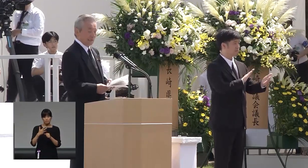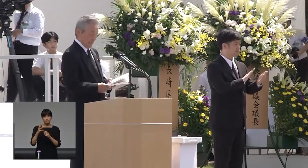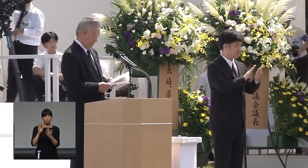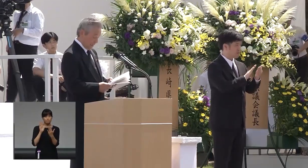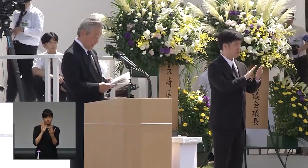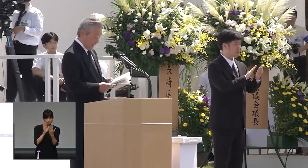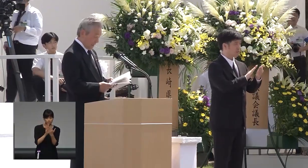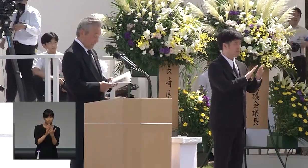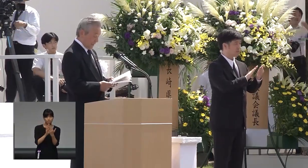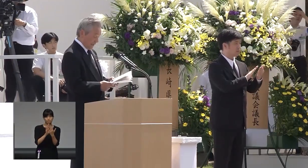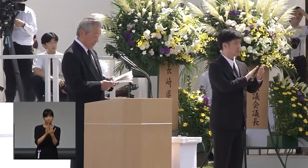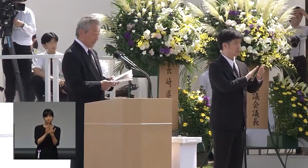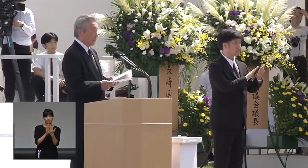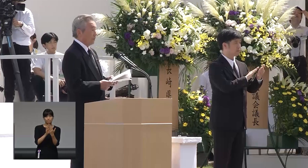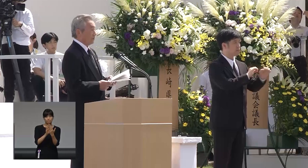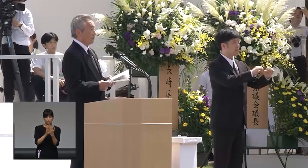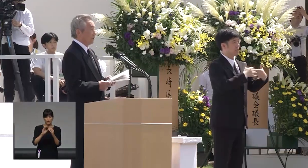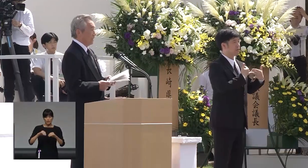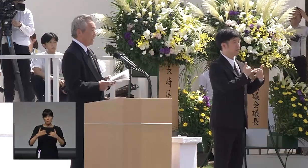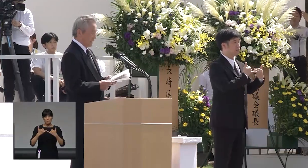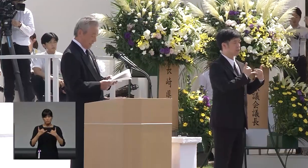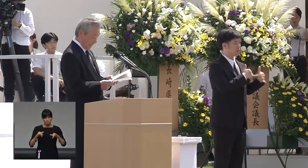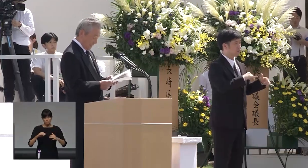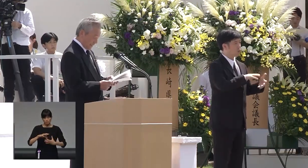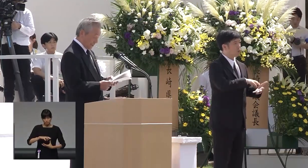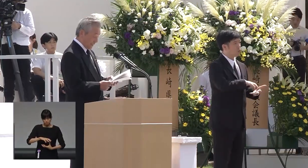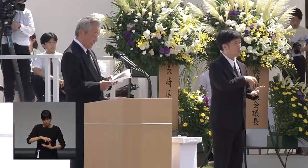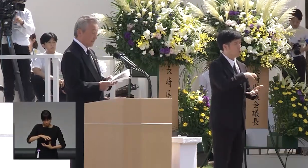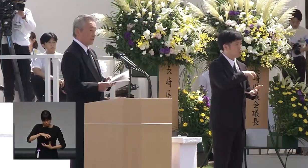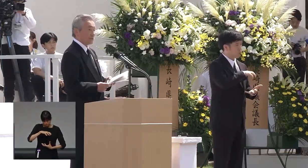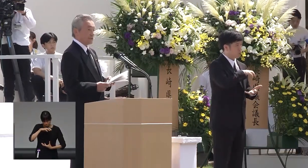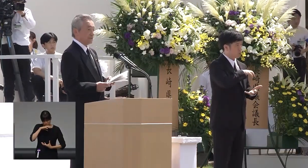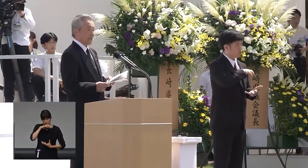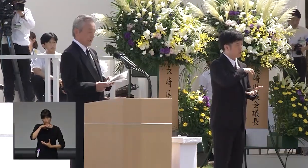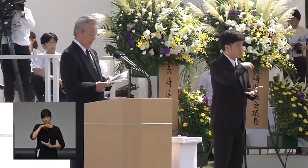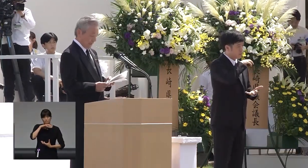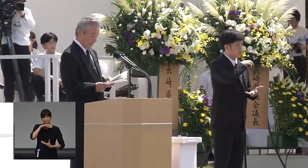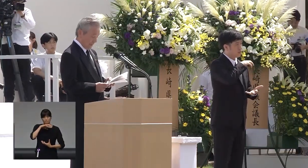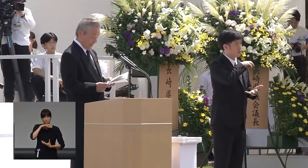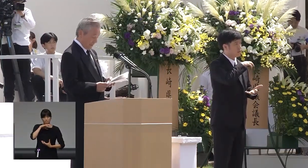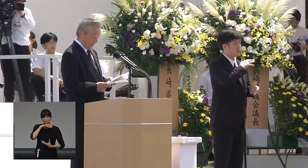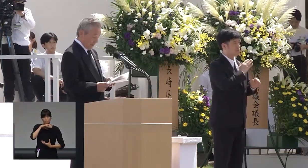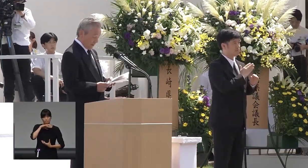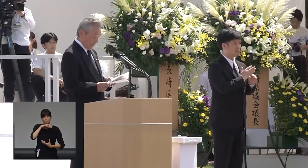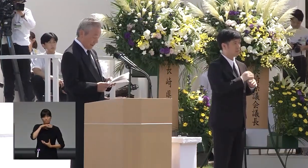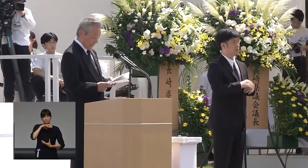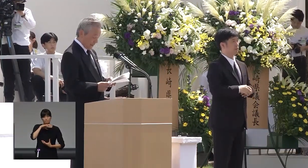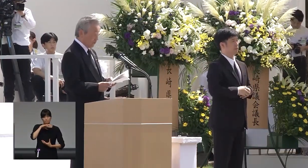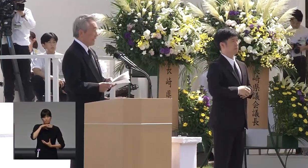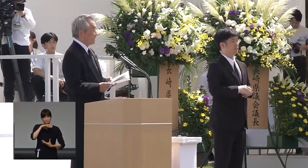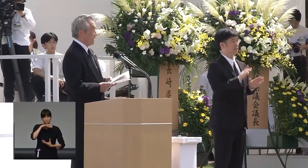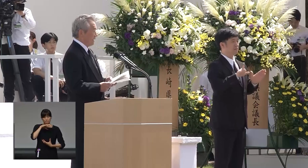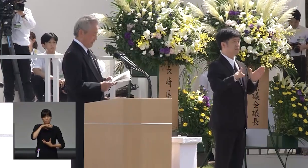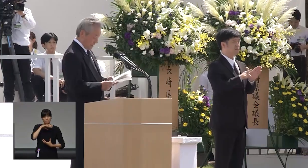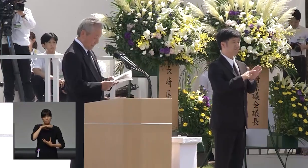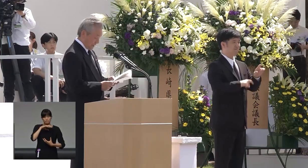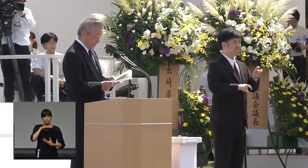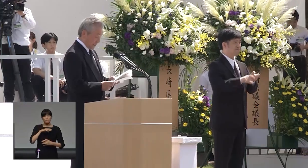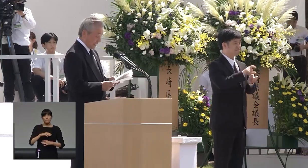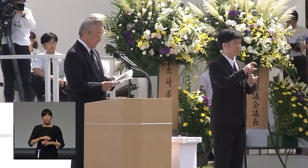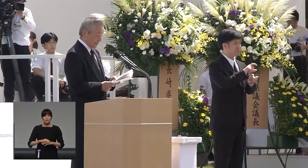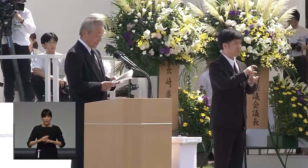にあたり被爆者の高齢化が一段と進む中これまでにも増し